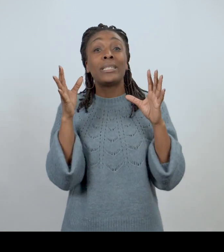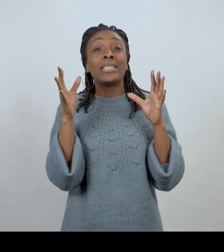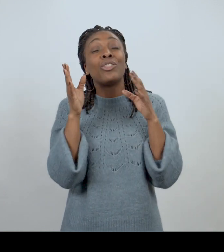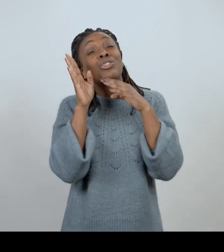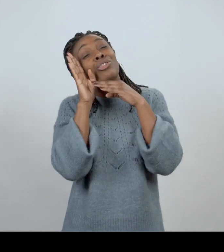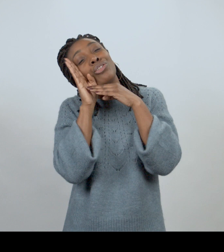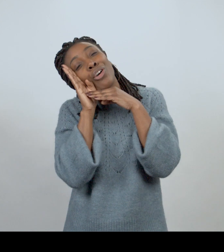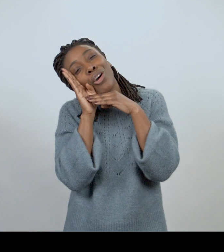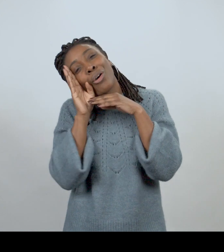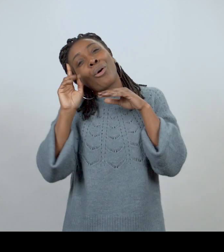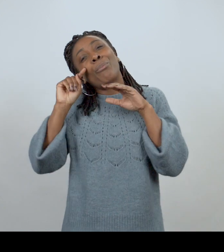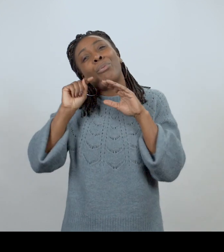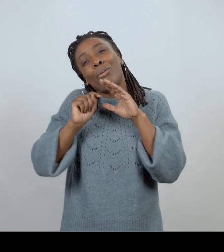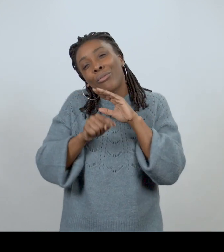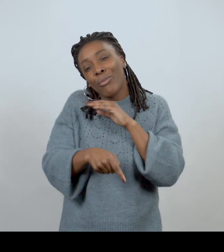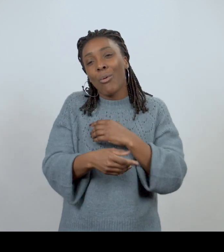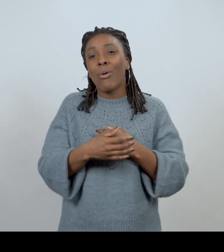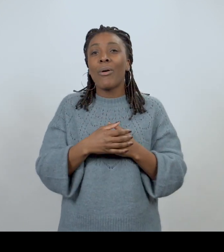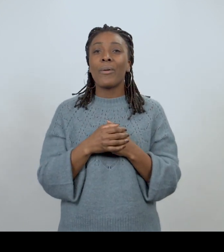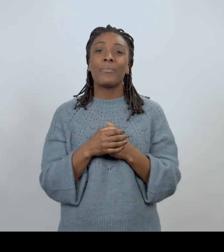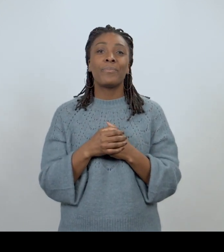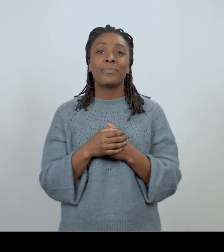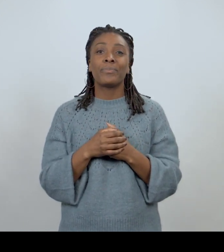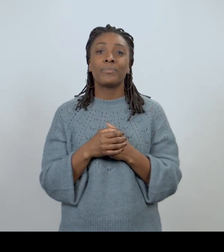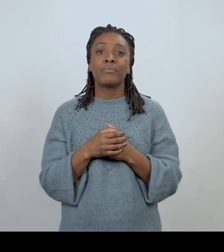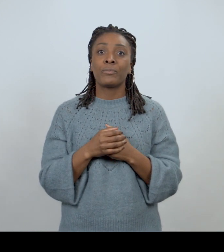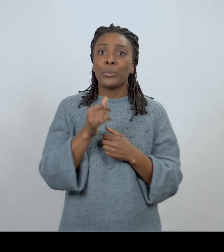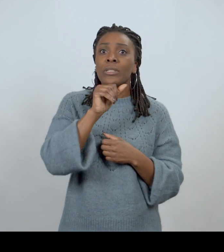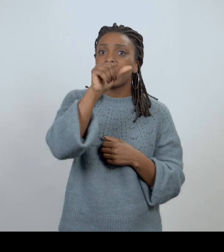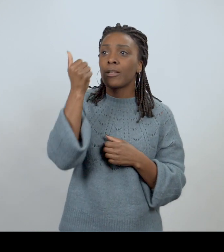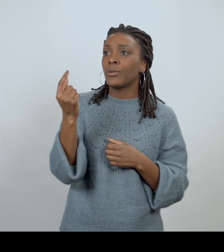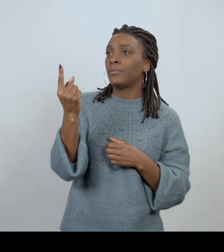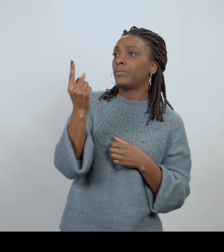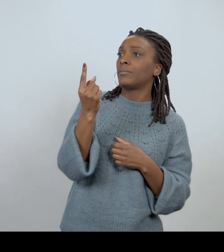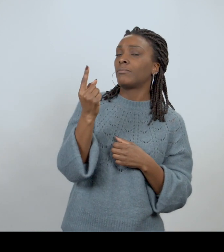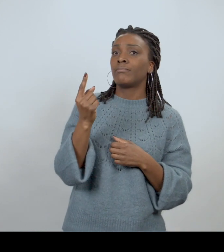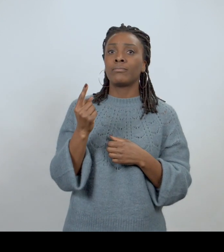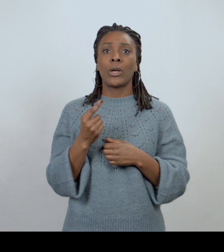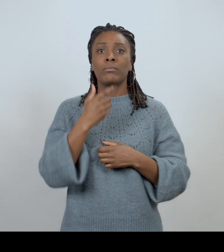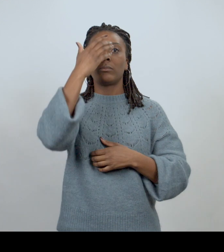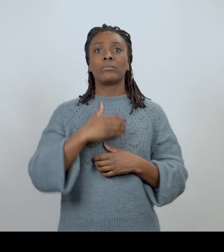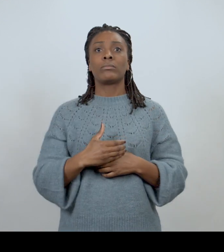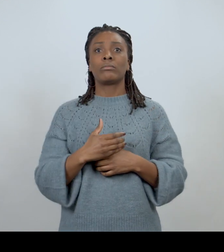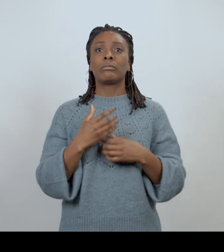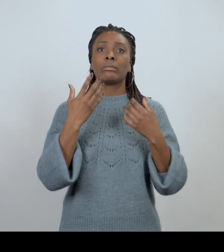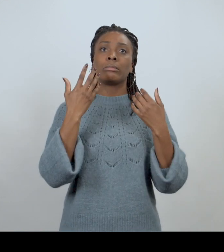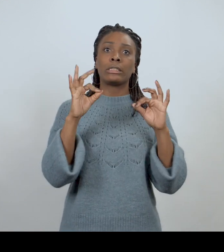profondément. Le garçon est resté là pendant 5 ou 10 minutes.